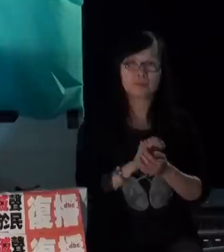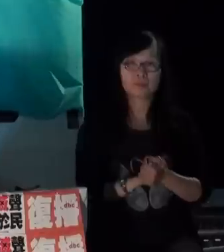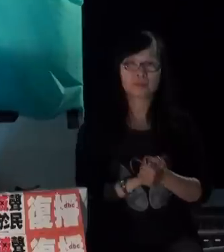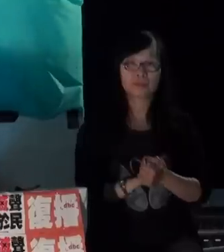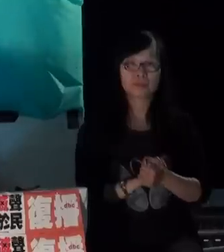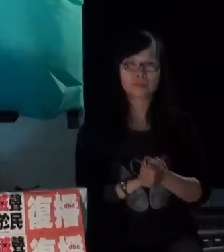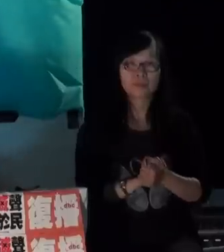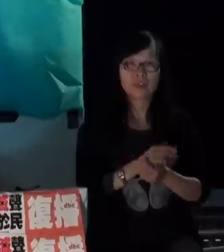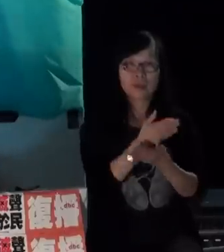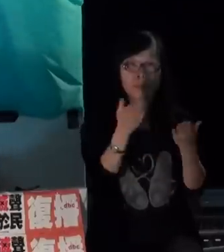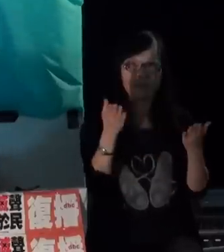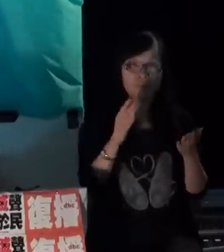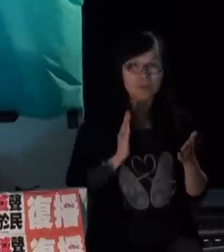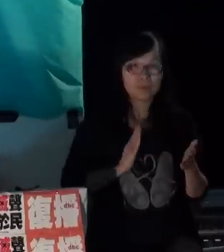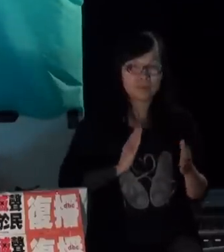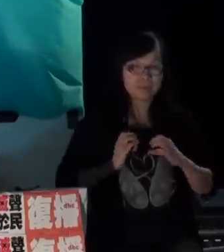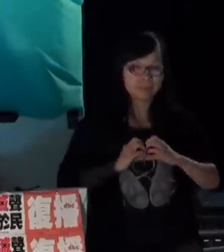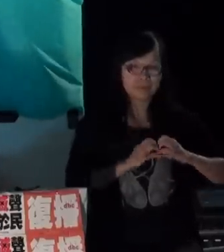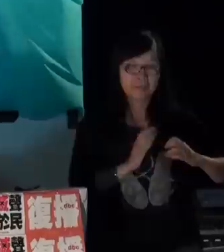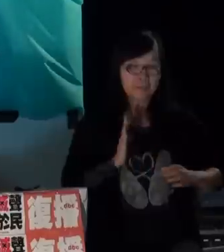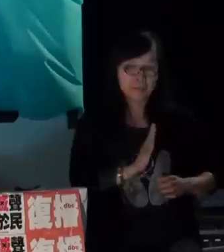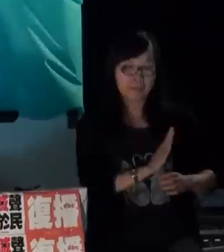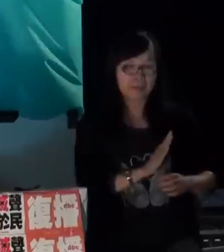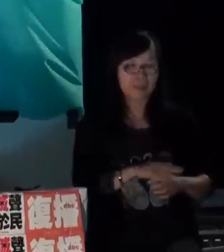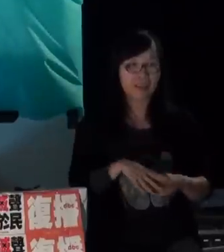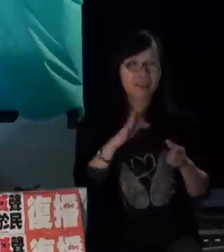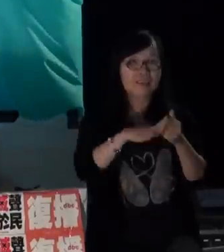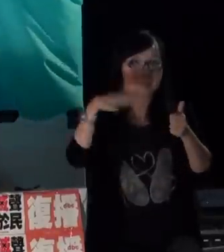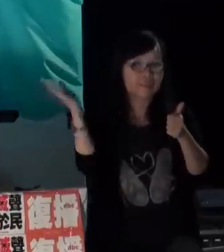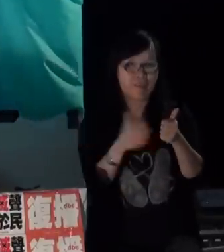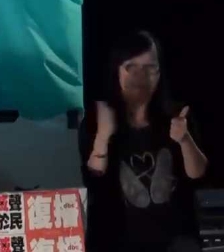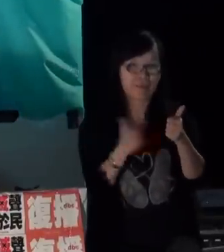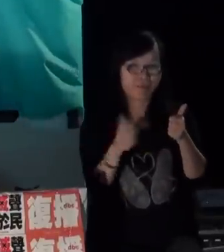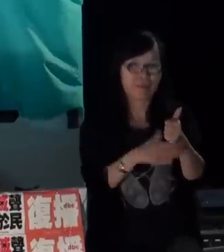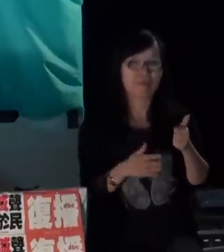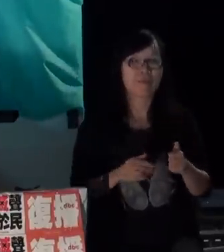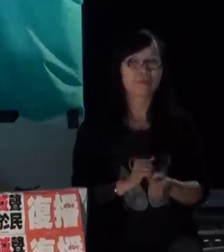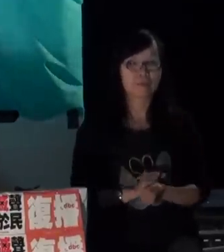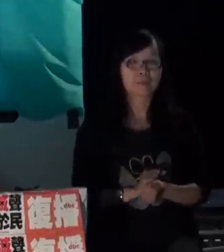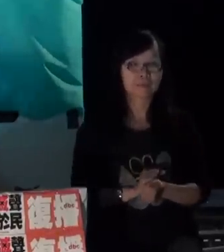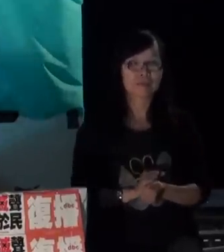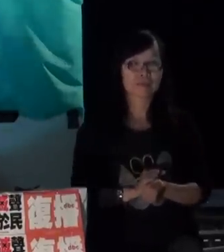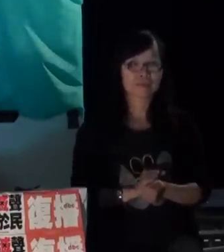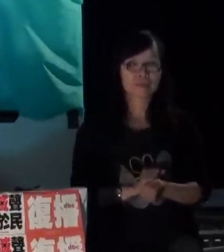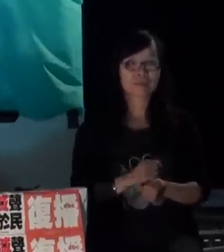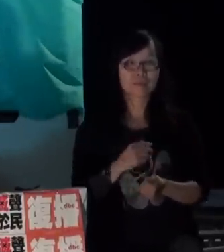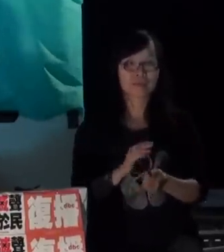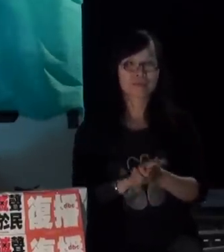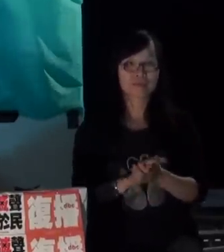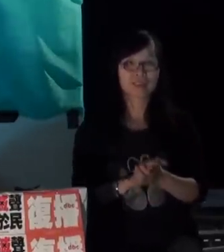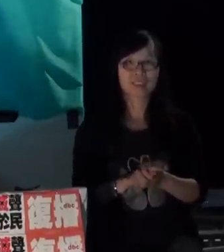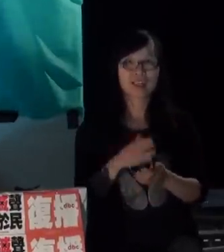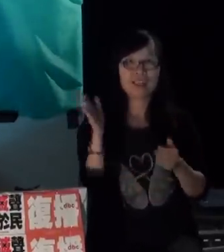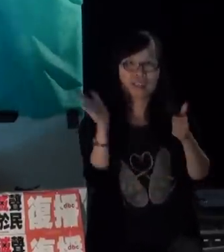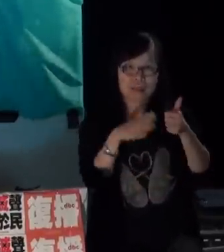大家唔好心邪，係打啰柚啫，打啤啤啤，係嘛？